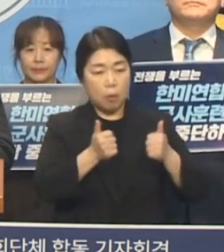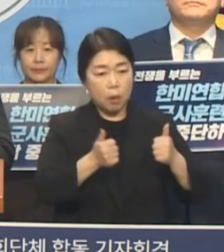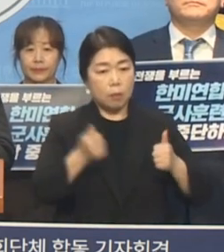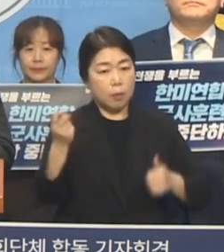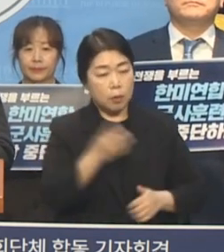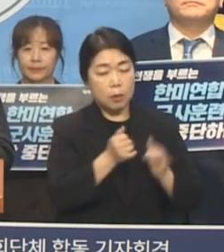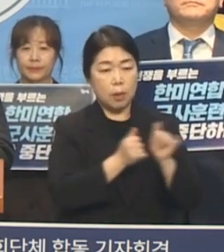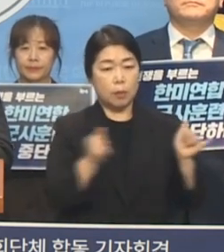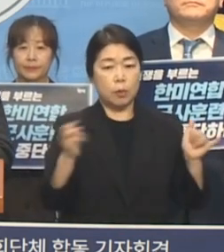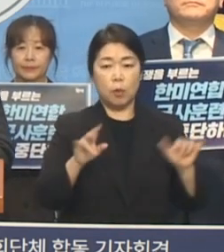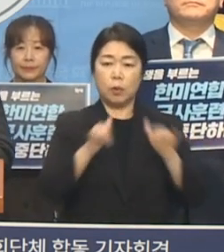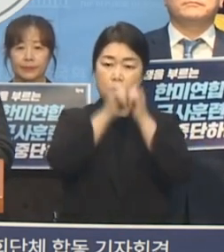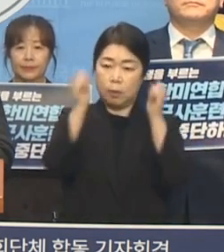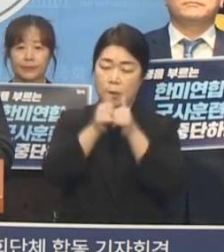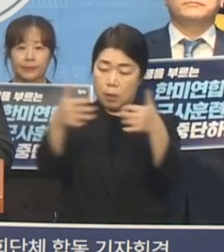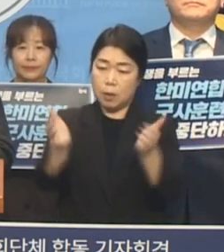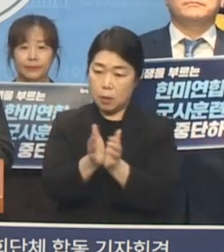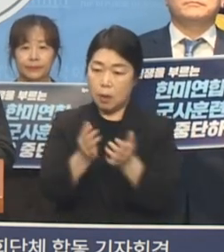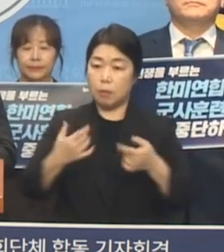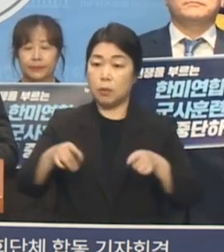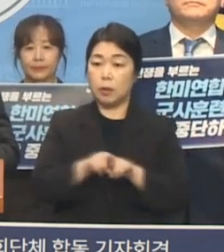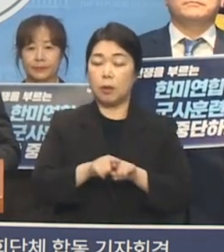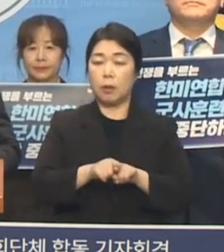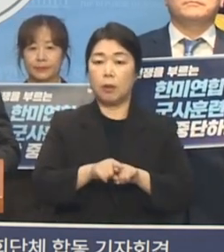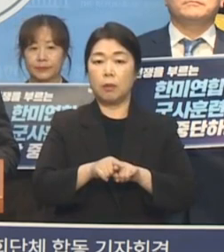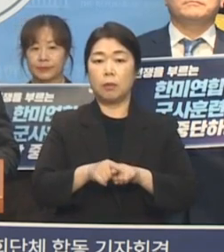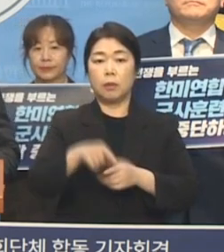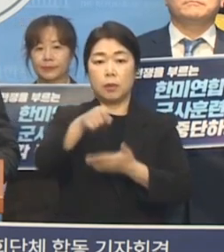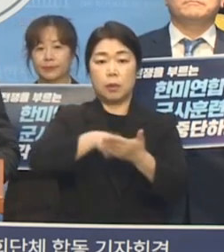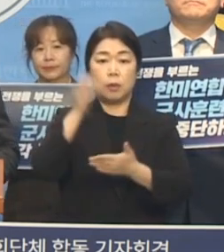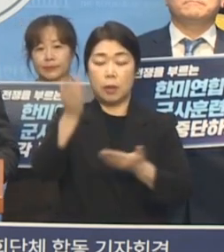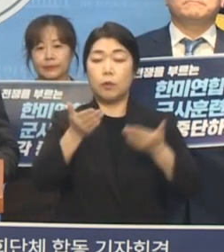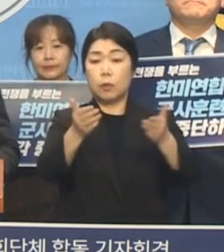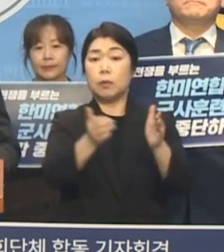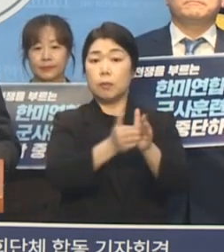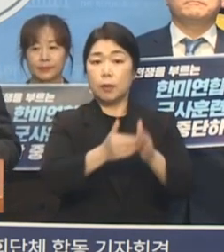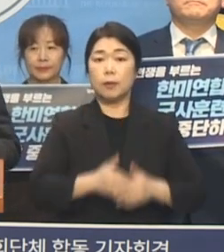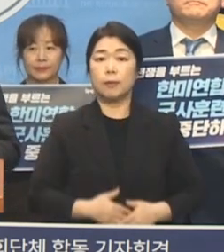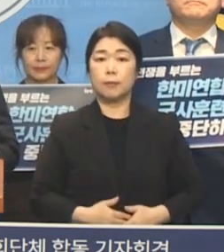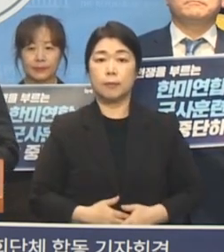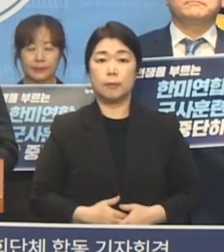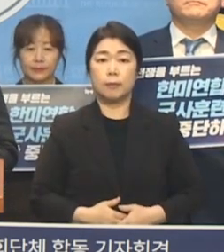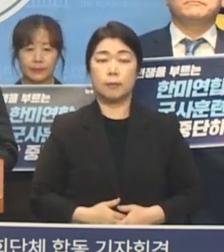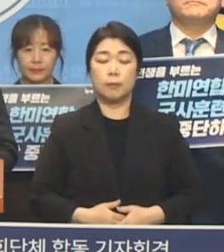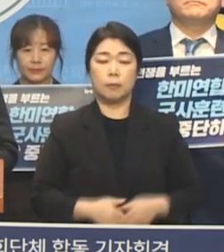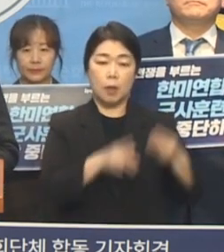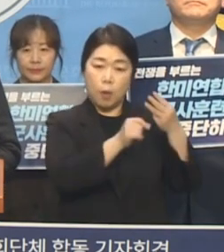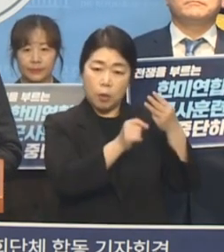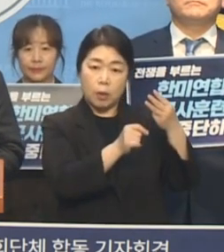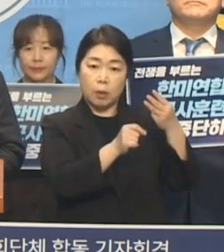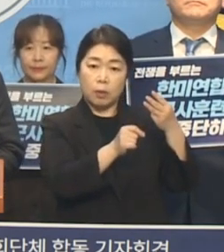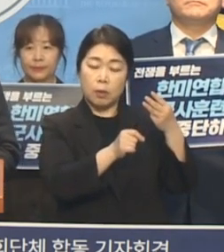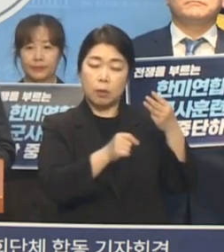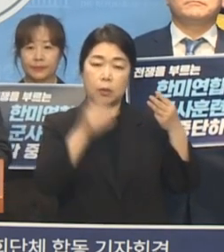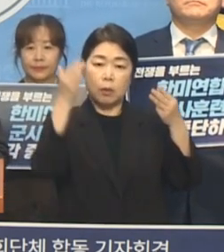국회의원분들과 그리고 여러 시민사회단체들이 함께 공동 기자회견을 진행했습니다. 3월 달에 진행되는